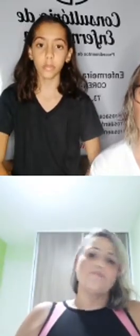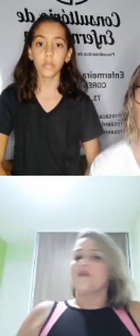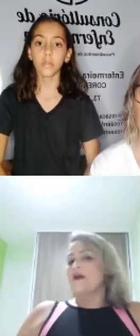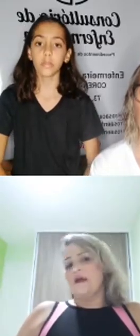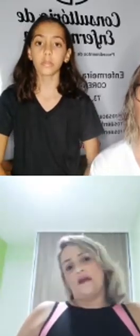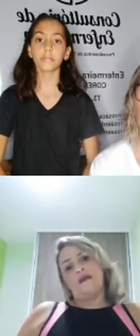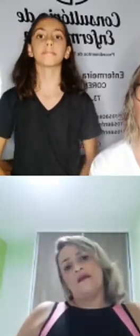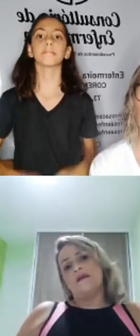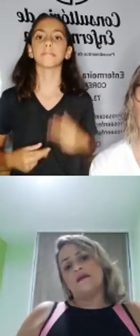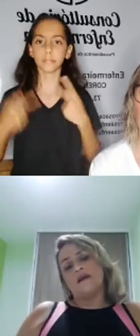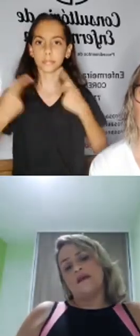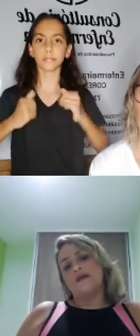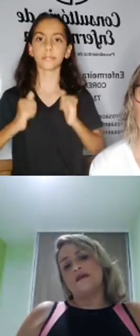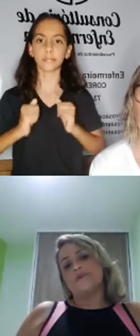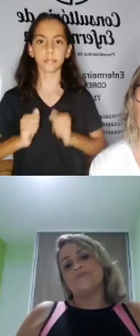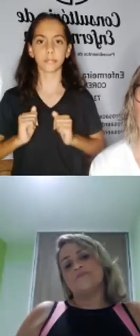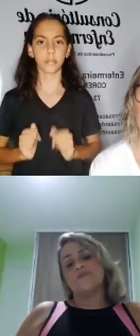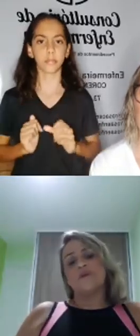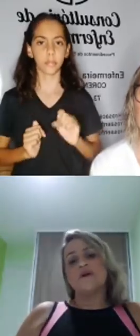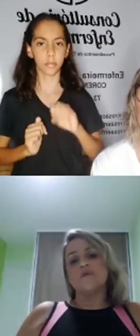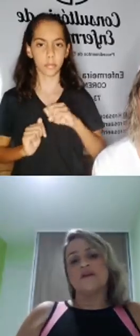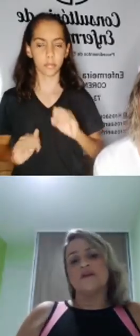que